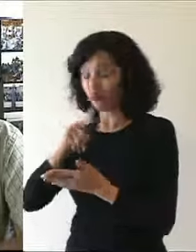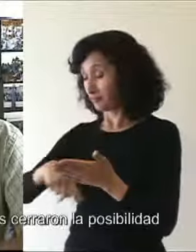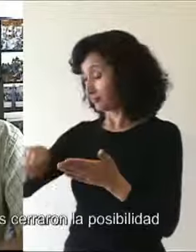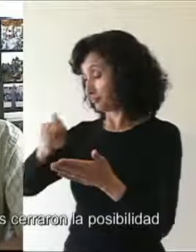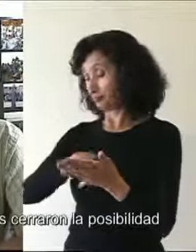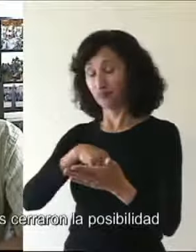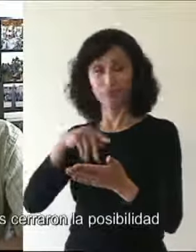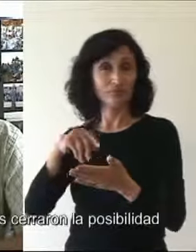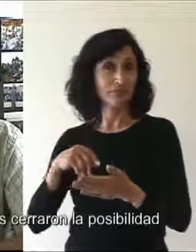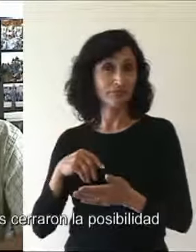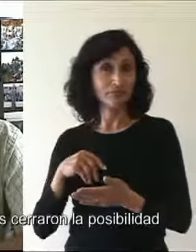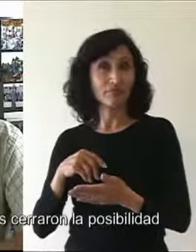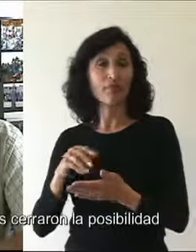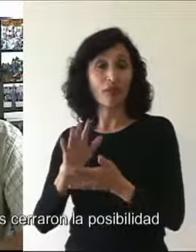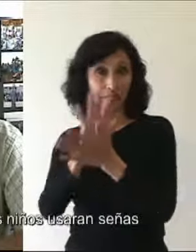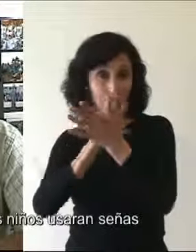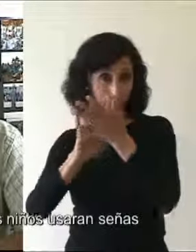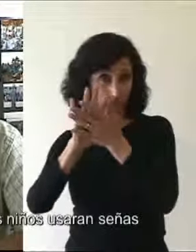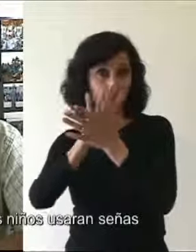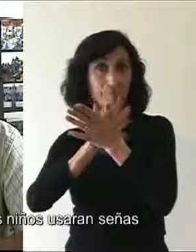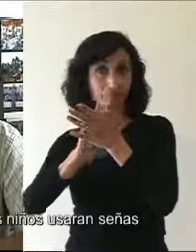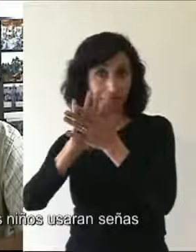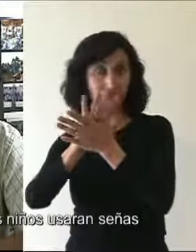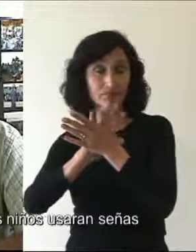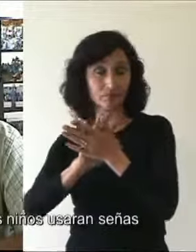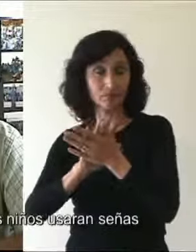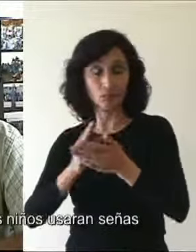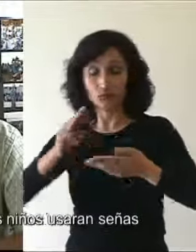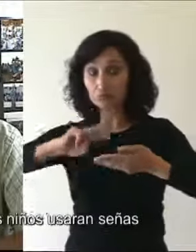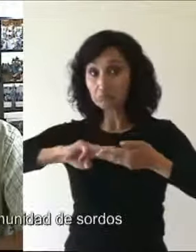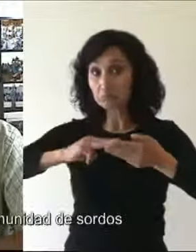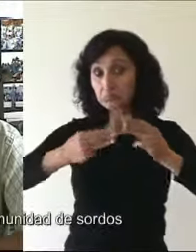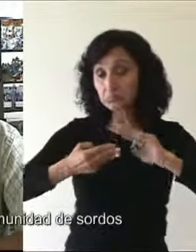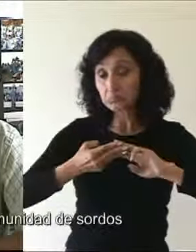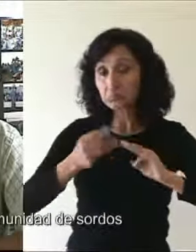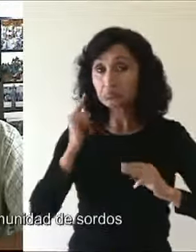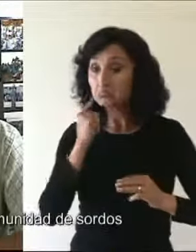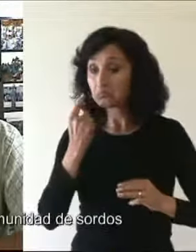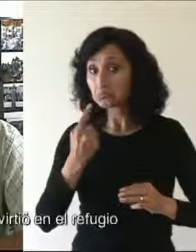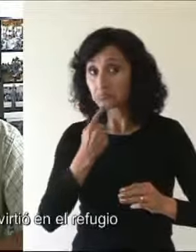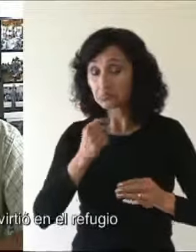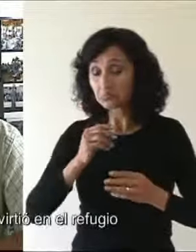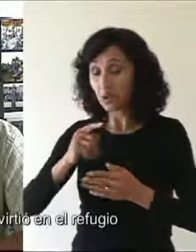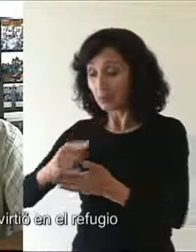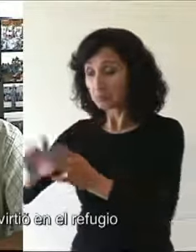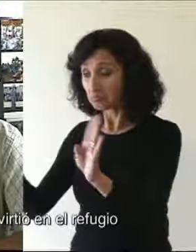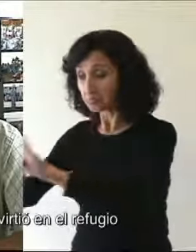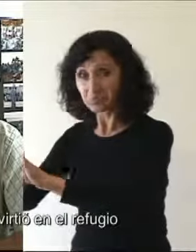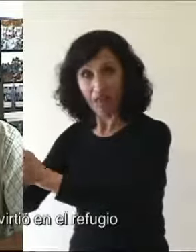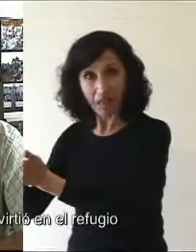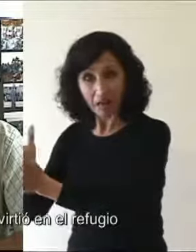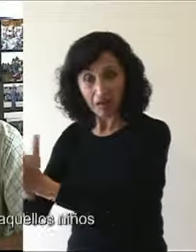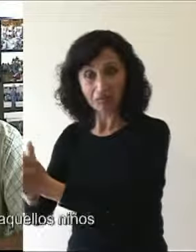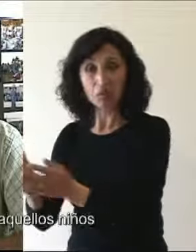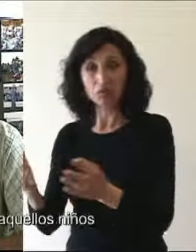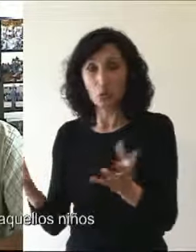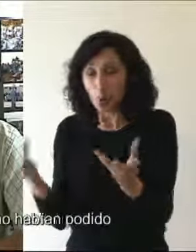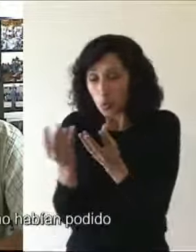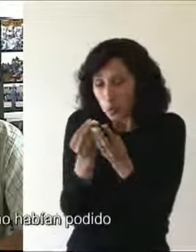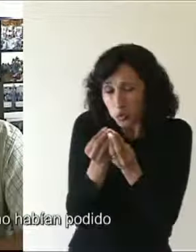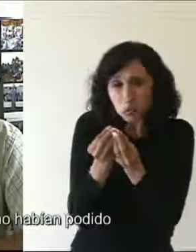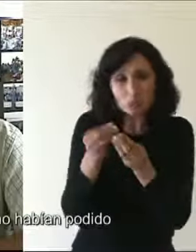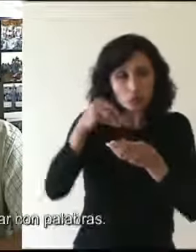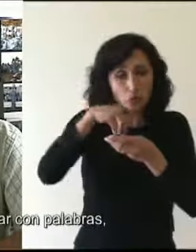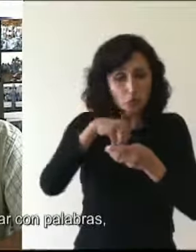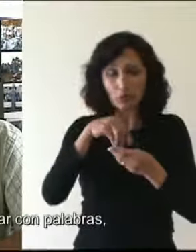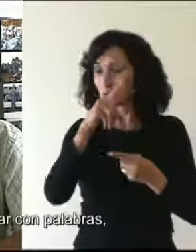señas. Entonces, las escuelas cerraron la posibilidad de que los niños usaran señas, y la comunidad de sordos se convirtió en el refugio de